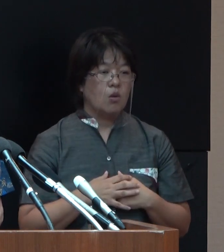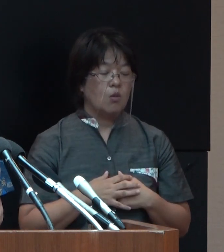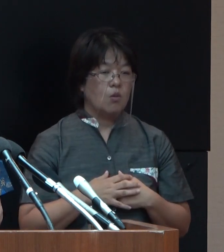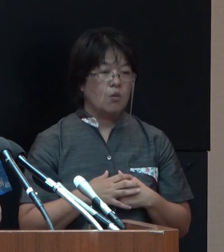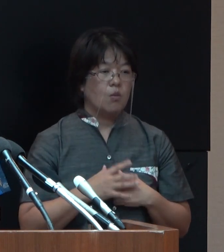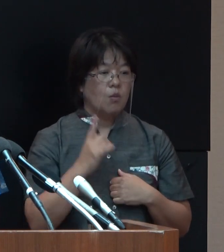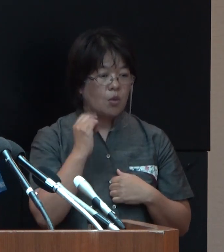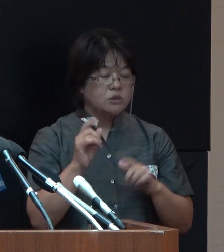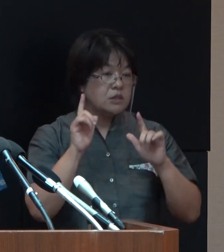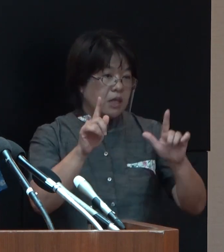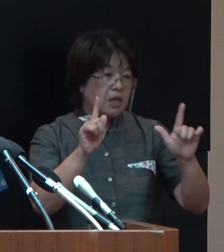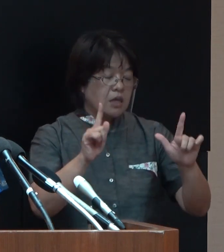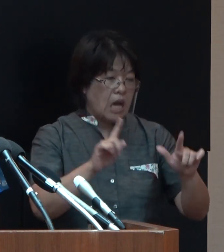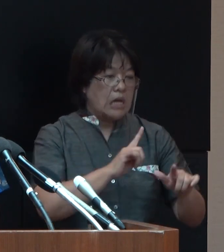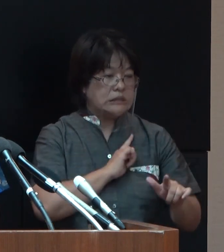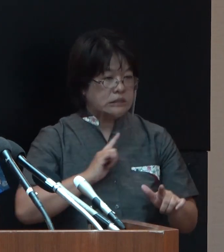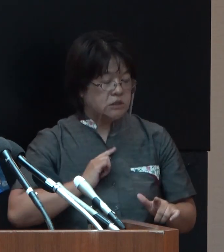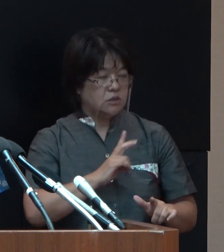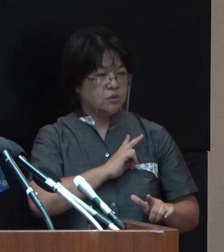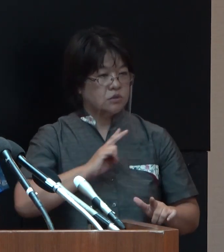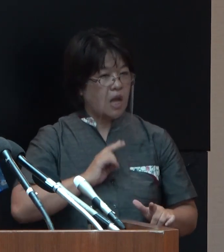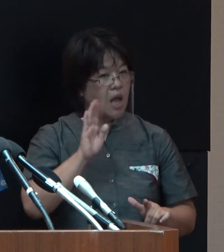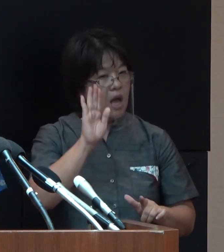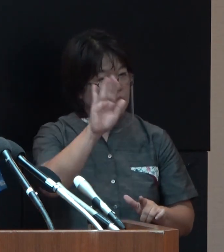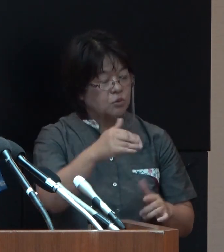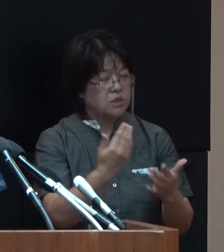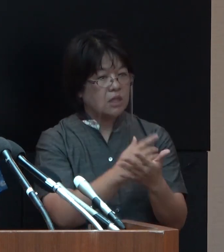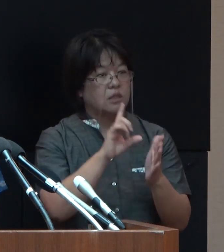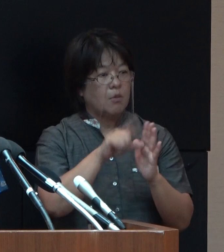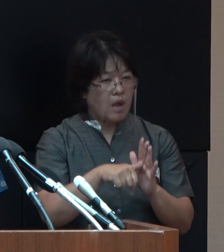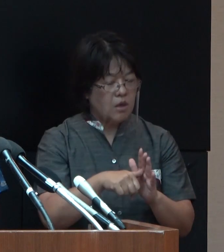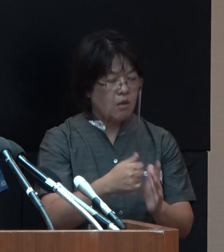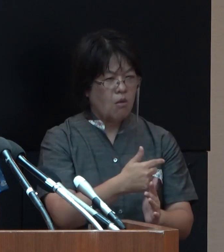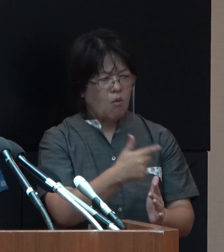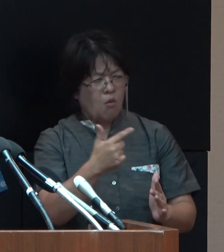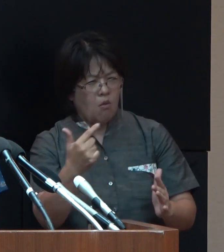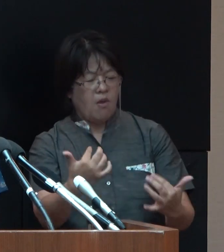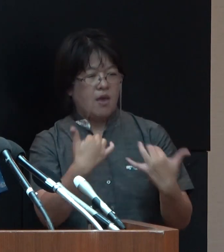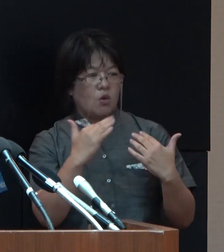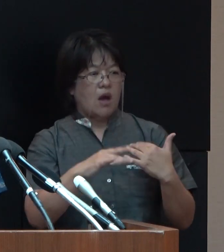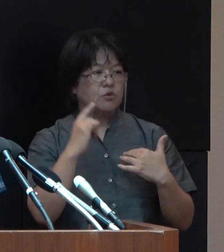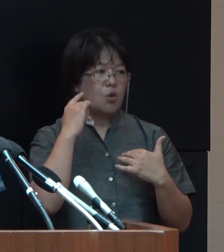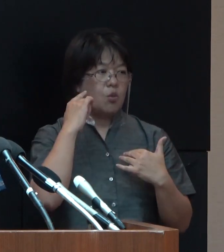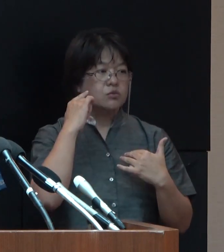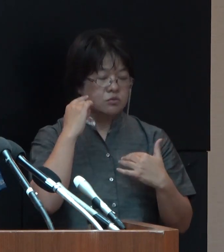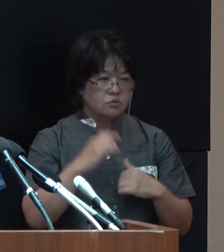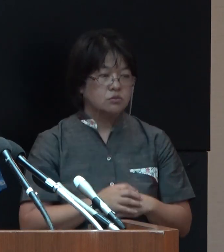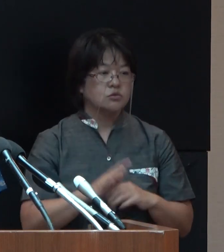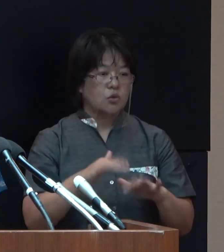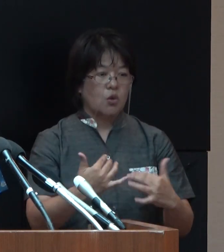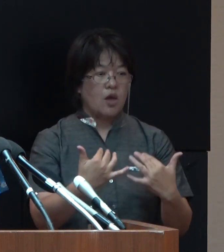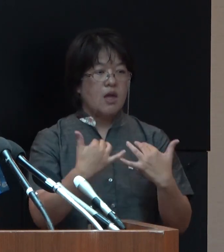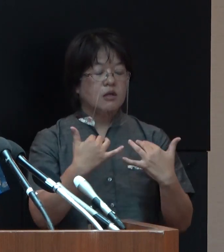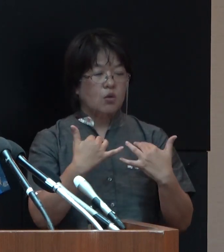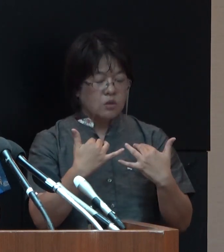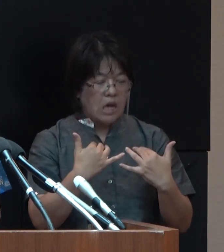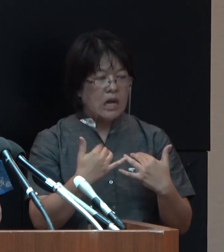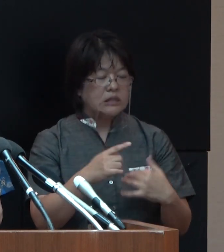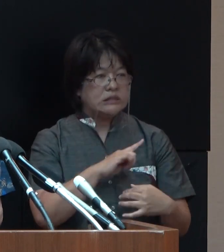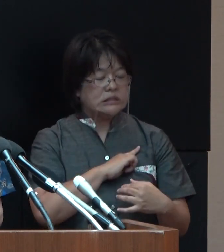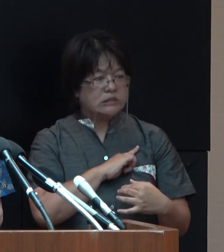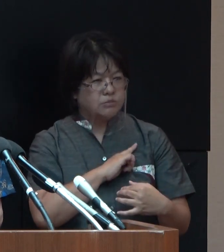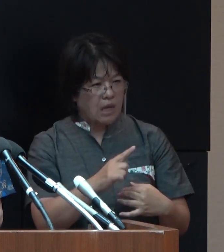1日2日遅れただけでも大きな社会的な影響が出ると思います。その最も大きな影響は医療体制です